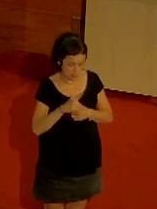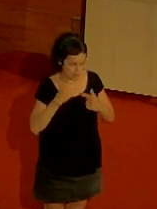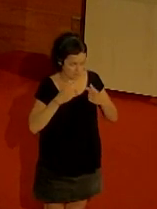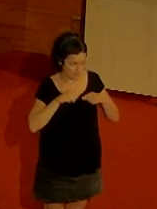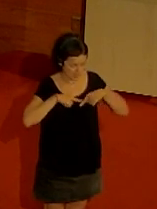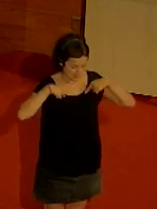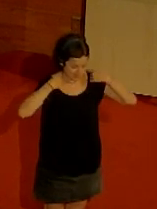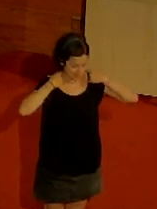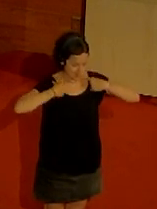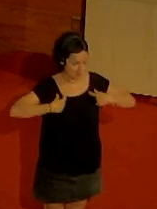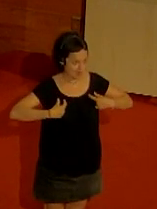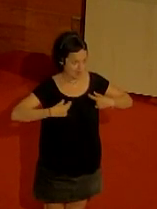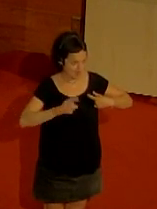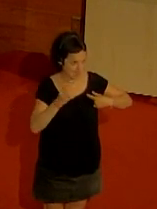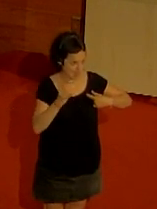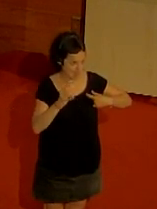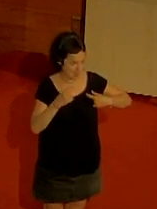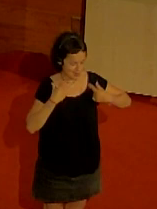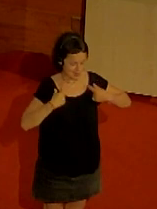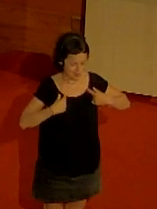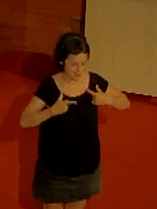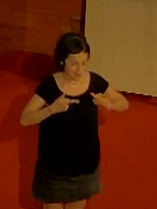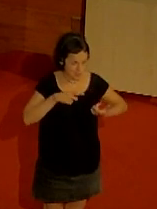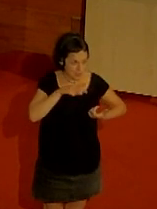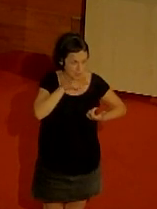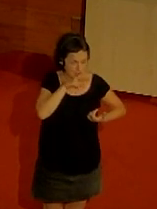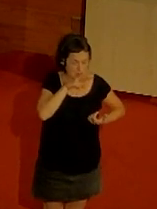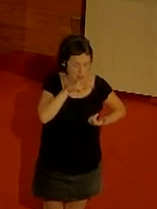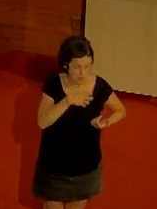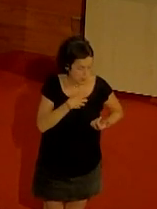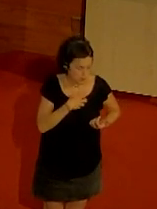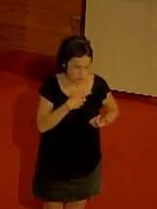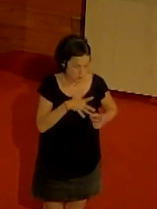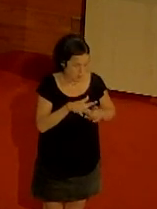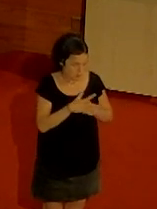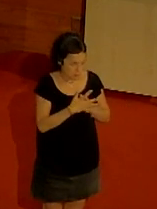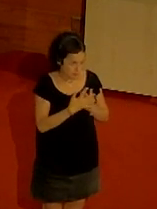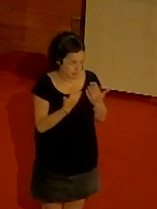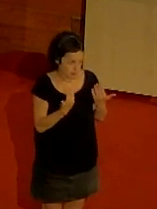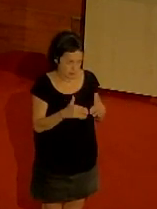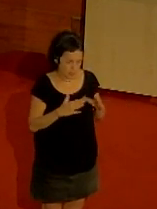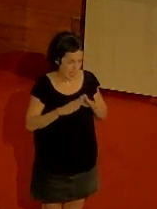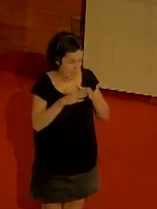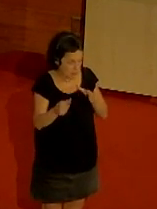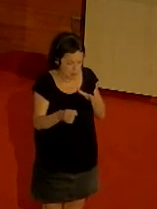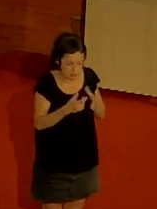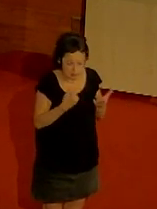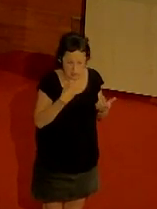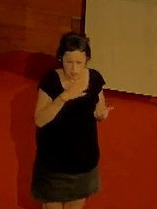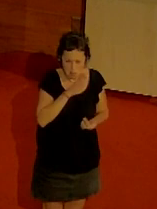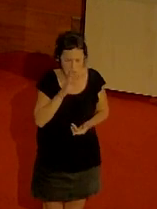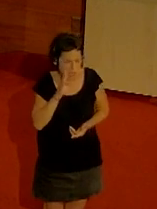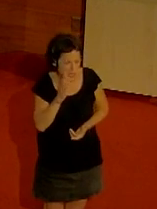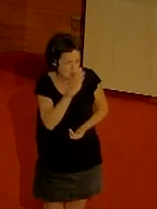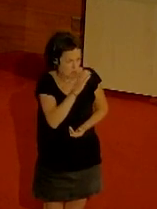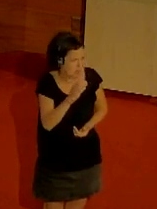Y bueno, prácticamente no podía hablar, ¿eh? La verdad es que llegó muy mala situación al barco. Me decía mamá, Coca-Cola, poco más.